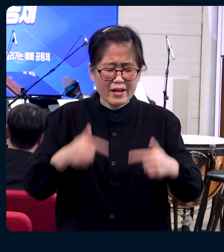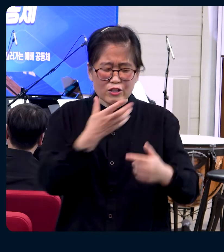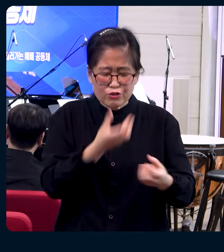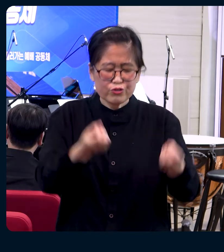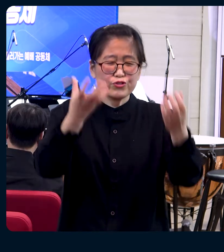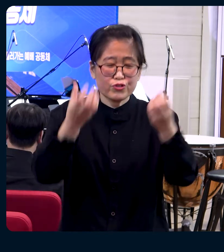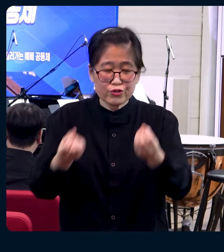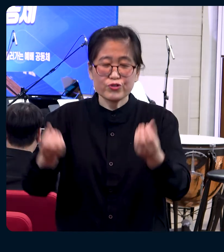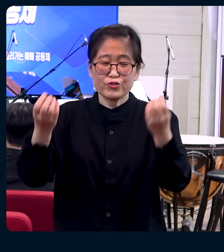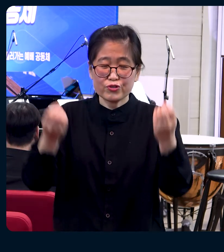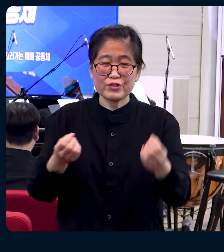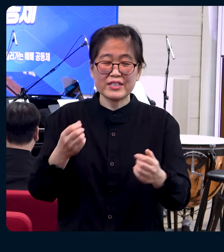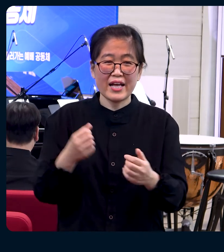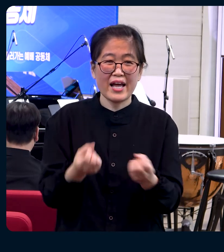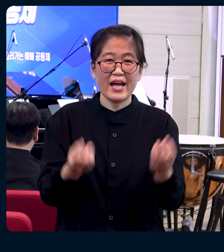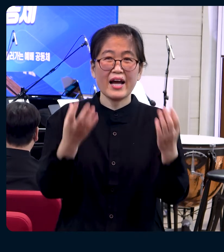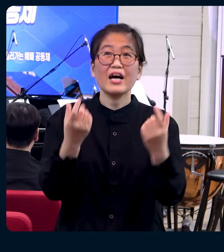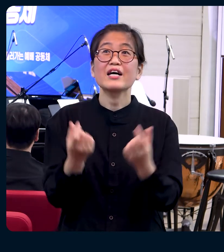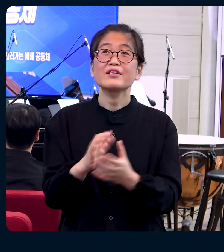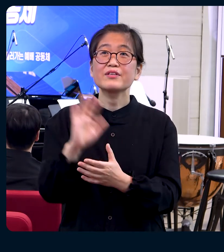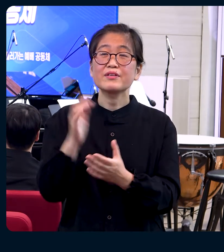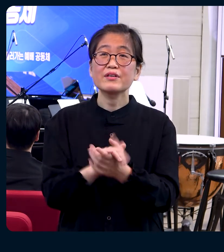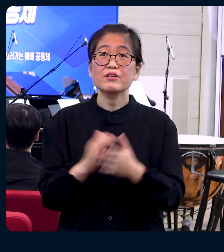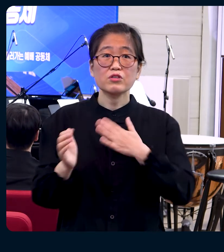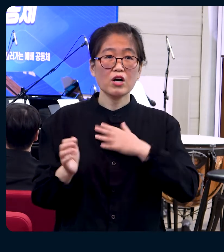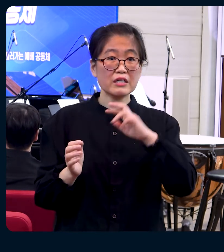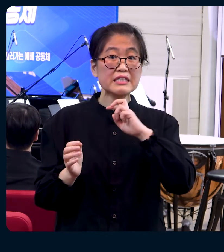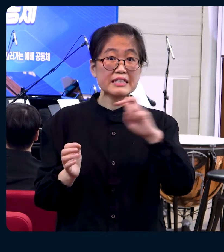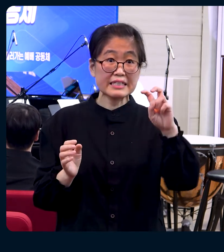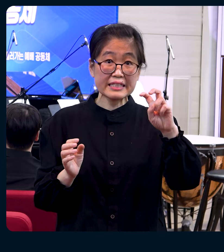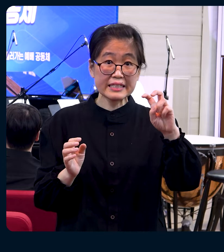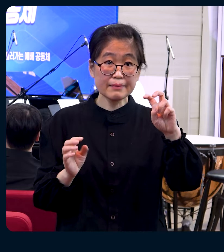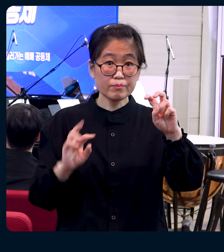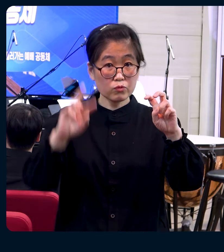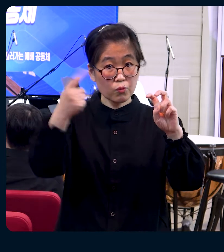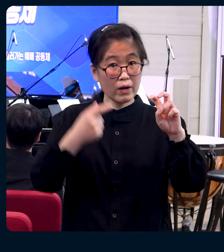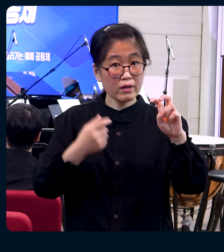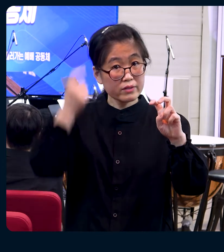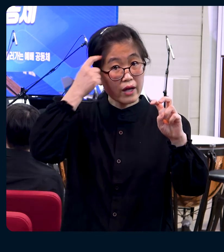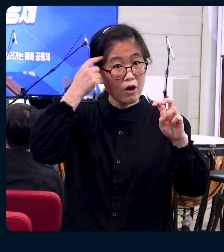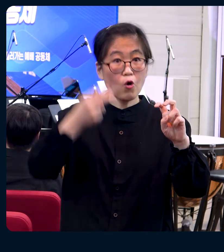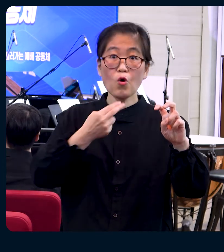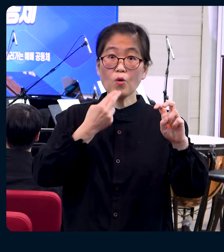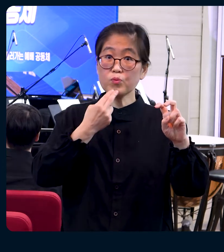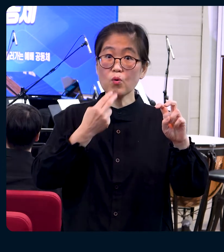사람은 매일이 축제가 될 줄로 믿습니다. 저는요 20대로 돌아갈 생각이 없습니다.